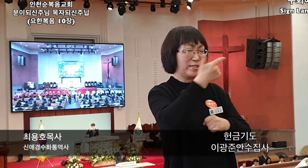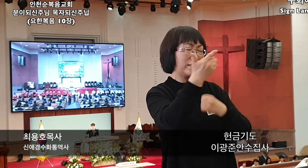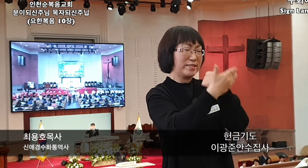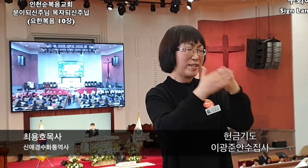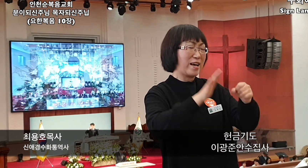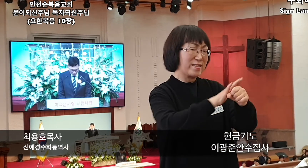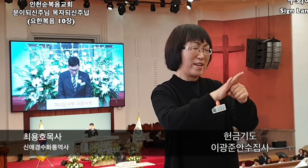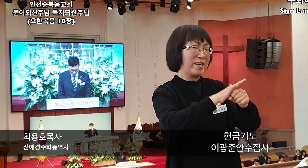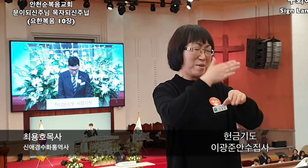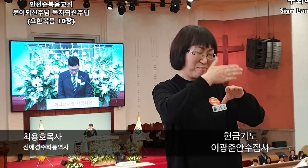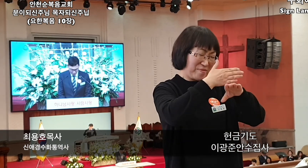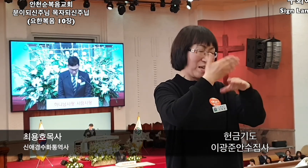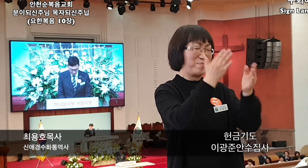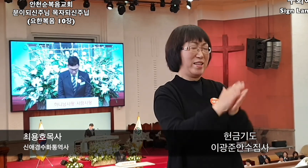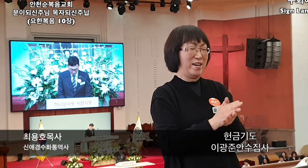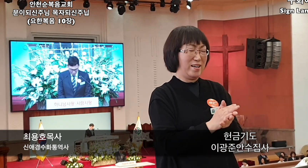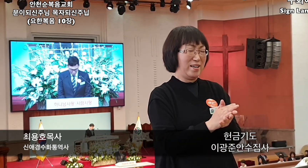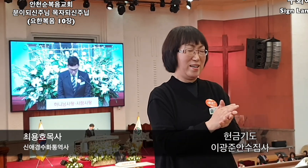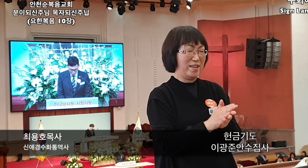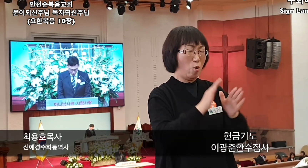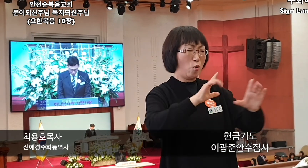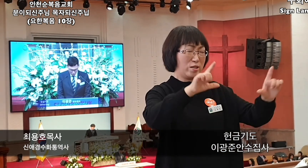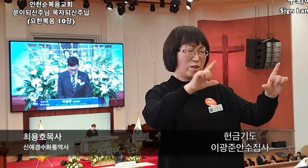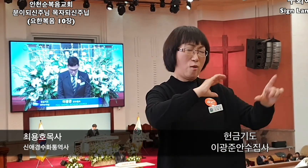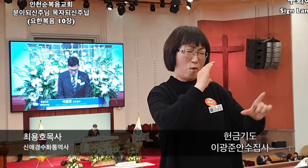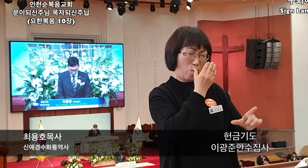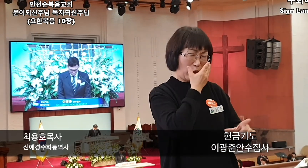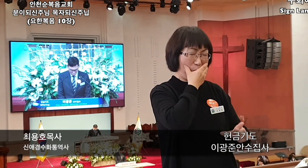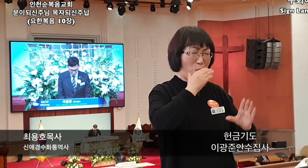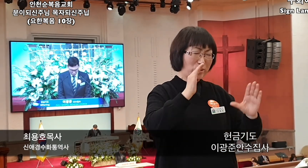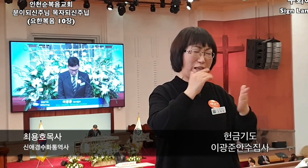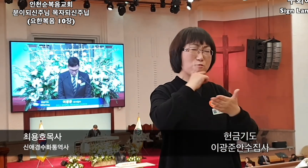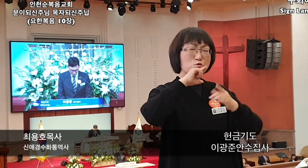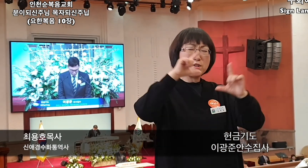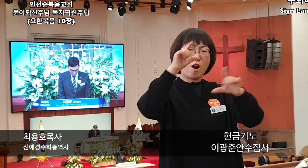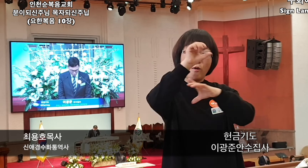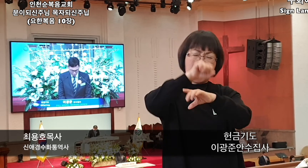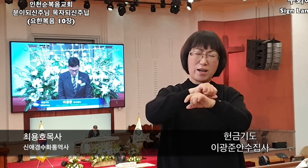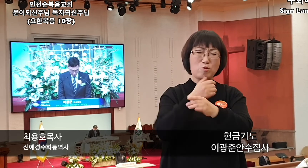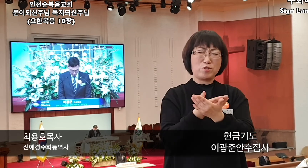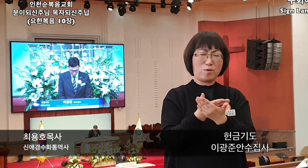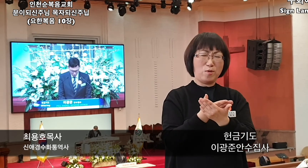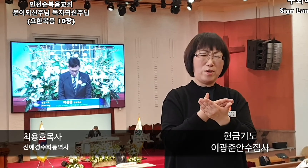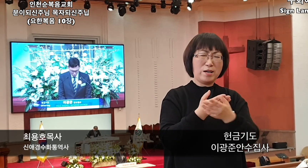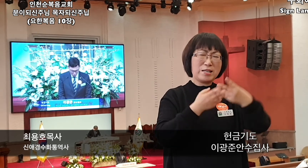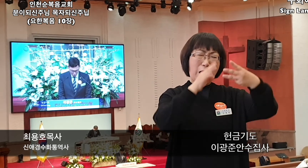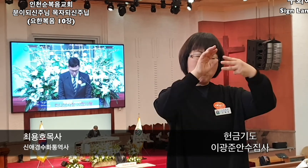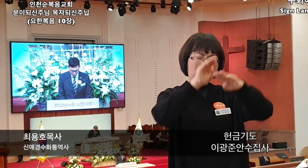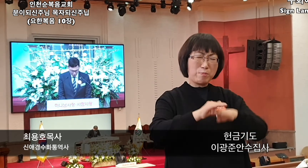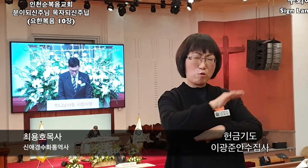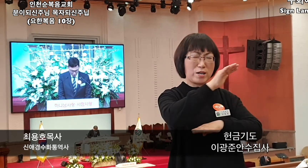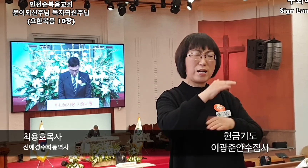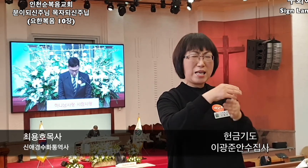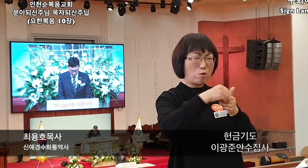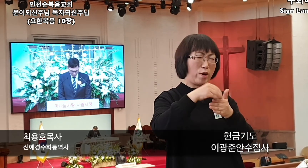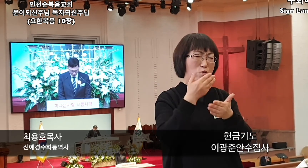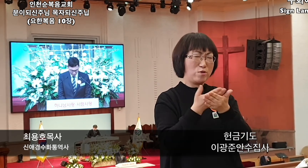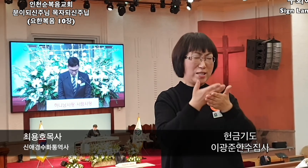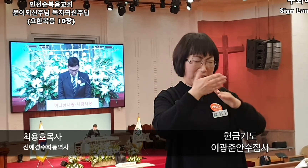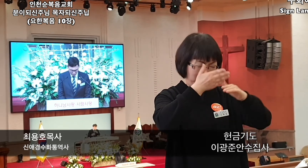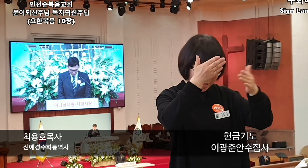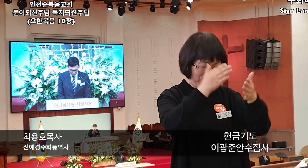크신 은혜와 사랑에 감사합니다. 오늘도 거룩하고 복된 주일을 허락하시고 삼부예배로 저희들을